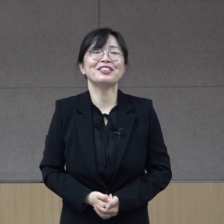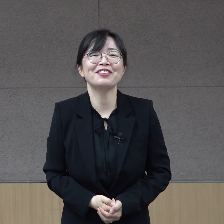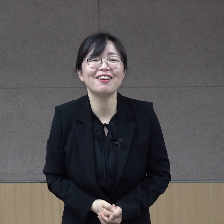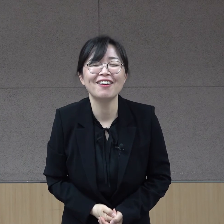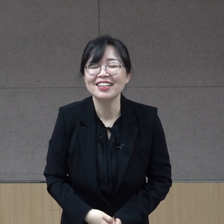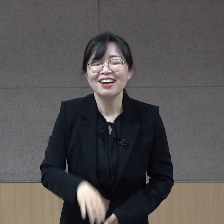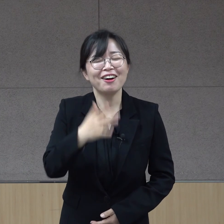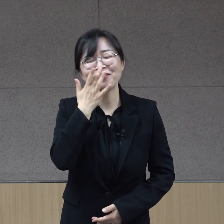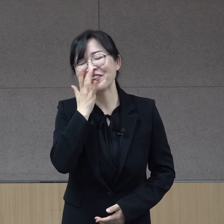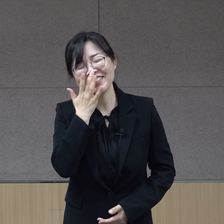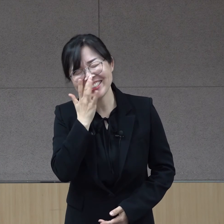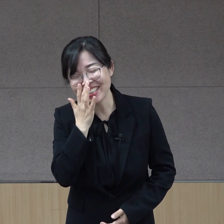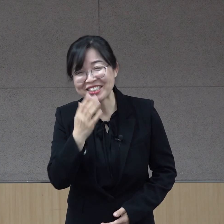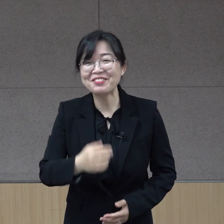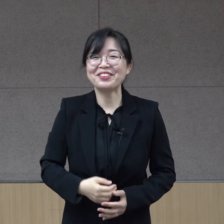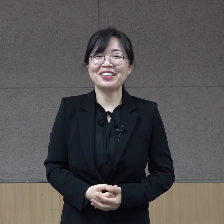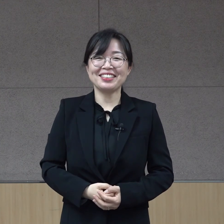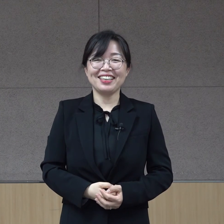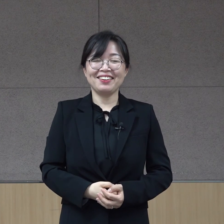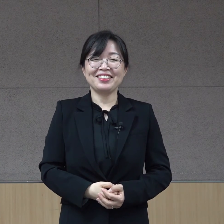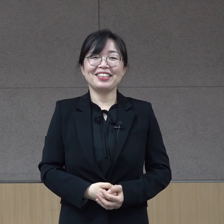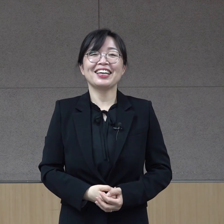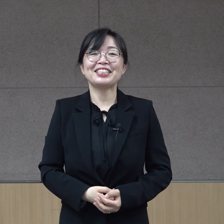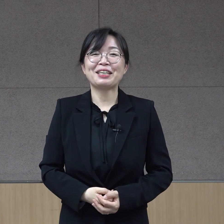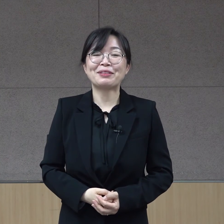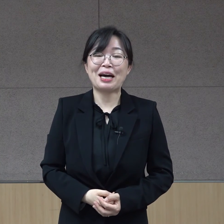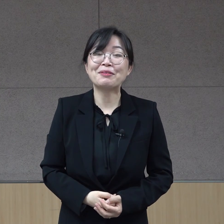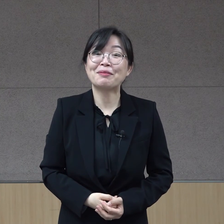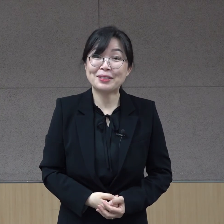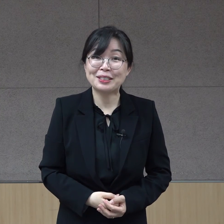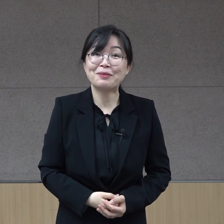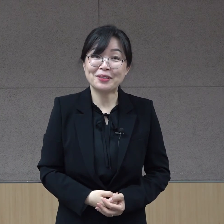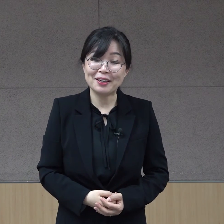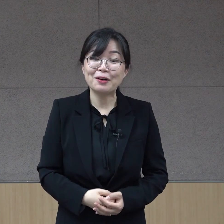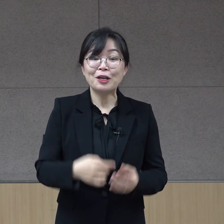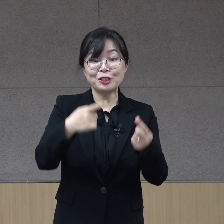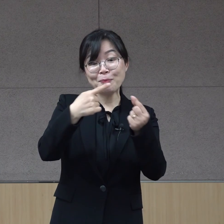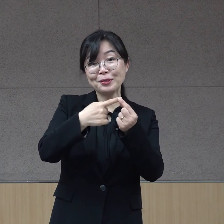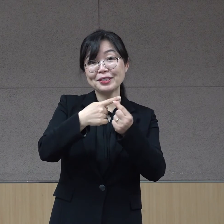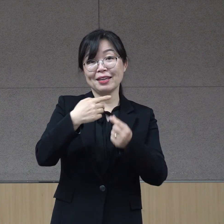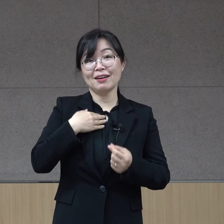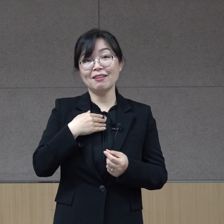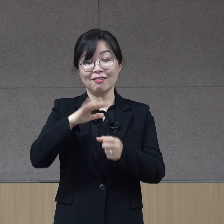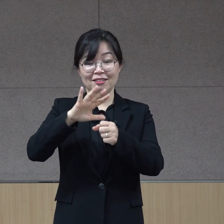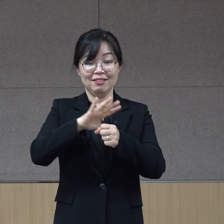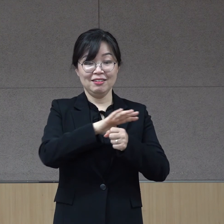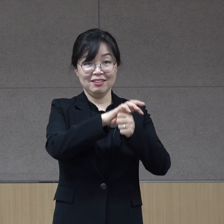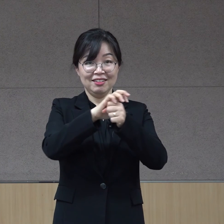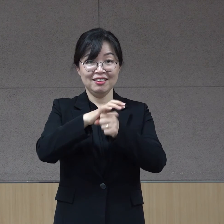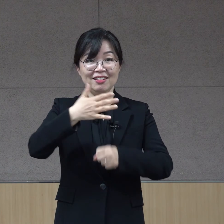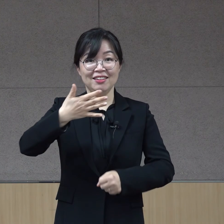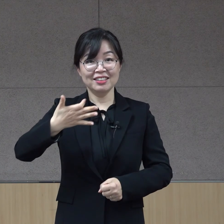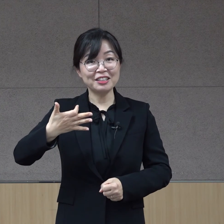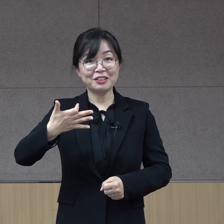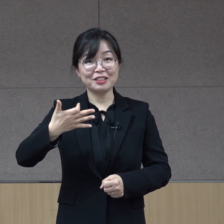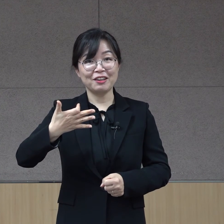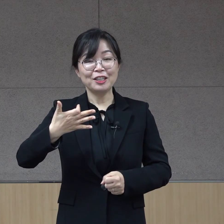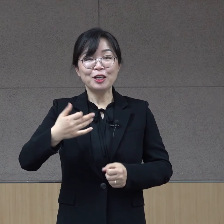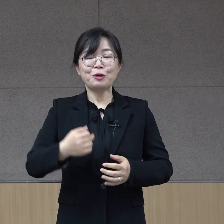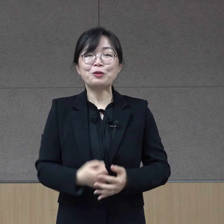있고요. 모르겠어요 하신 분도 계세요. 저랑 같이 한번 답을 한번 찾아볼게요. 첫 번째 제가요. 이렇게 썼어요.